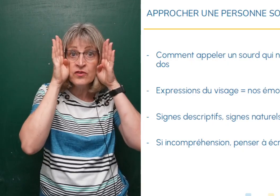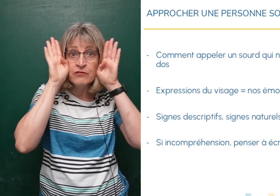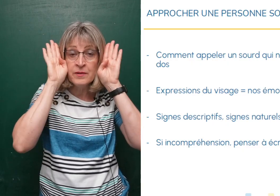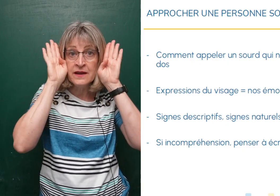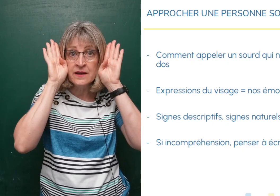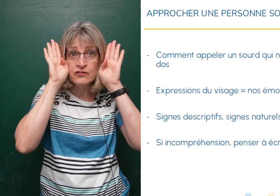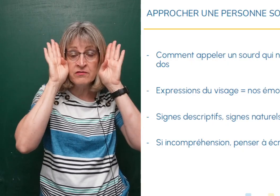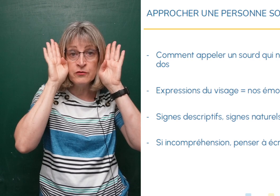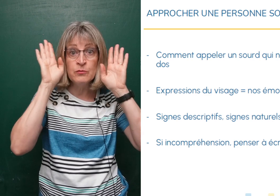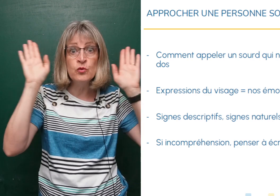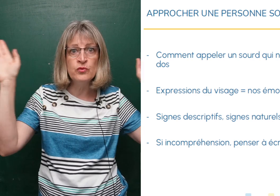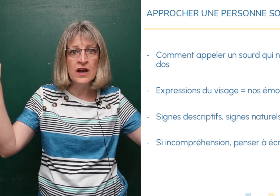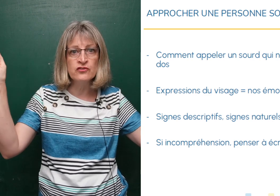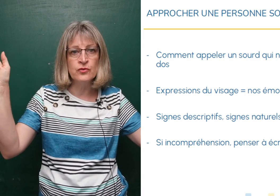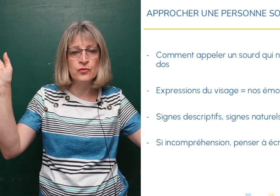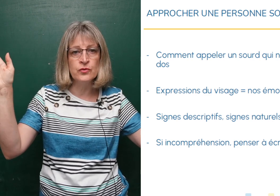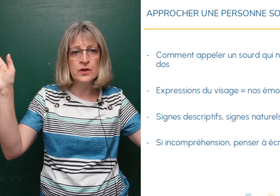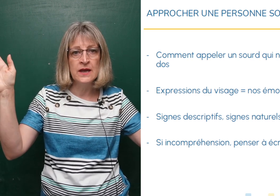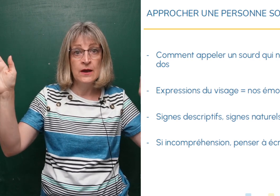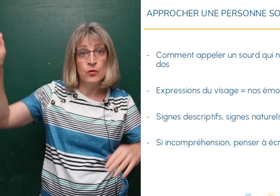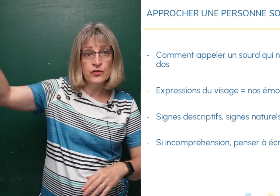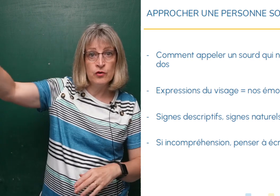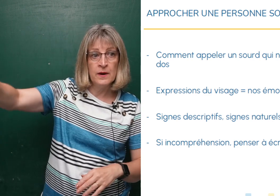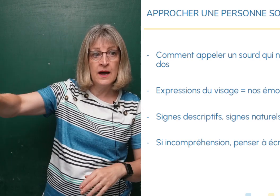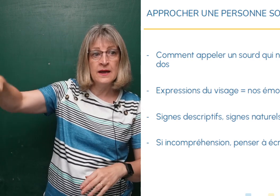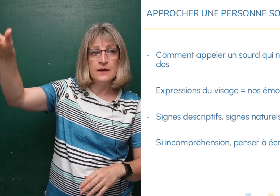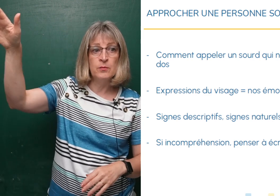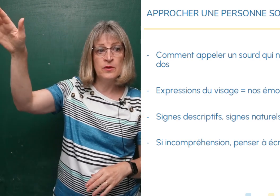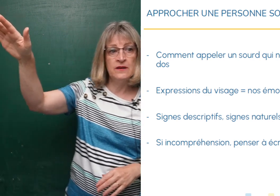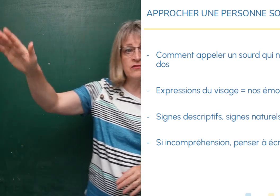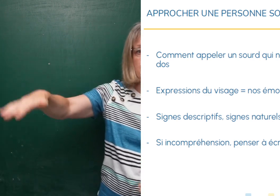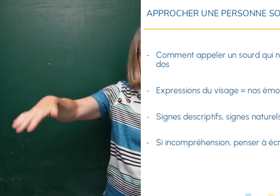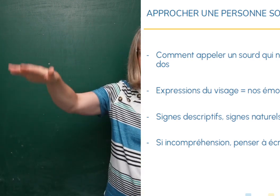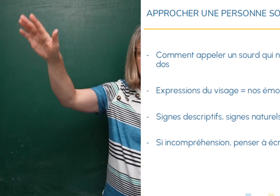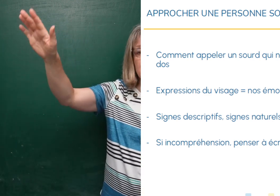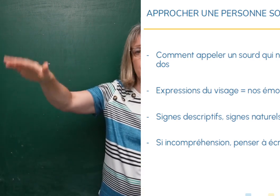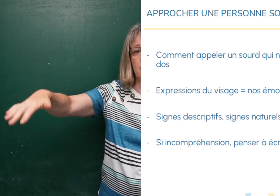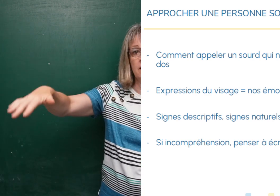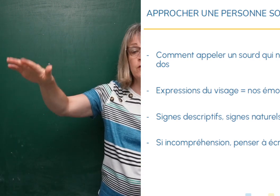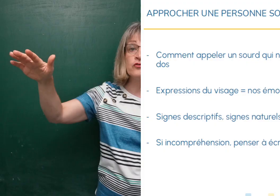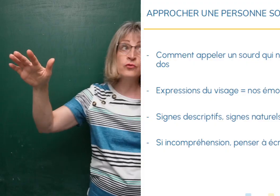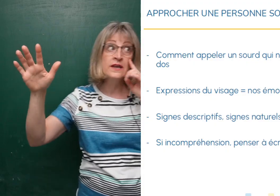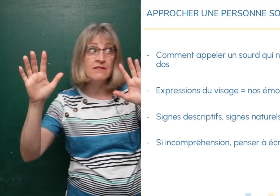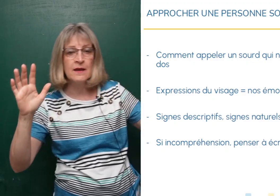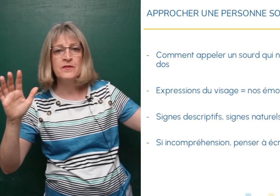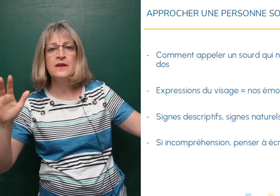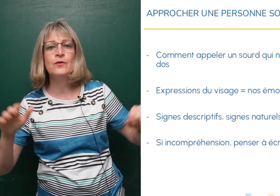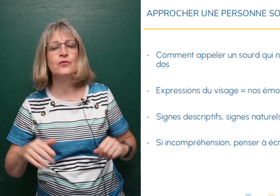développé un champ visuel beaucoup plus large que le nôtre. On tend le bras et hop, et on fait comme ça avec le bras. Et le sourd, il va capter ce